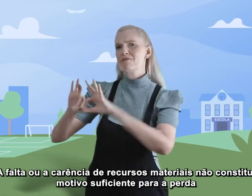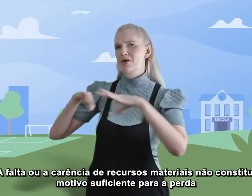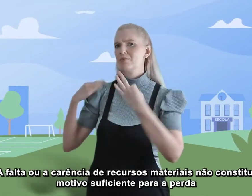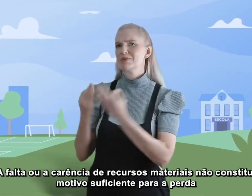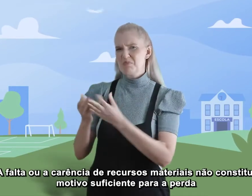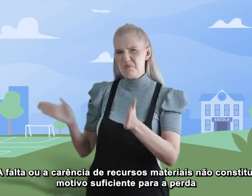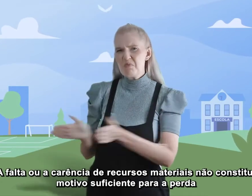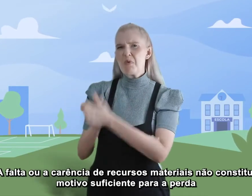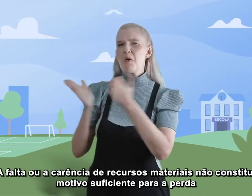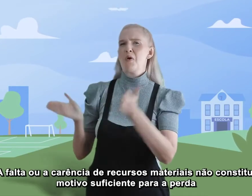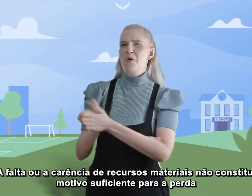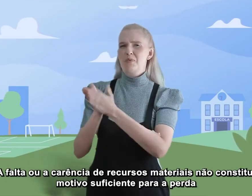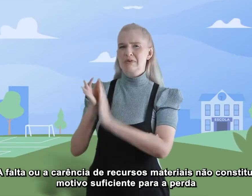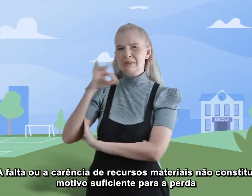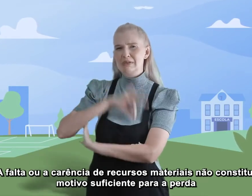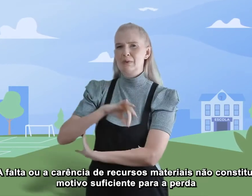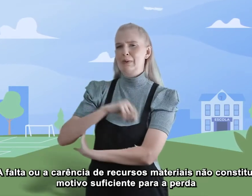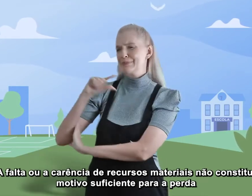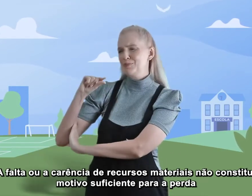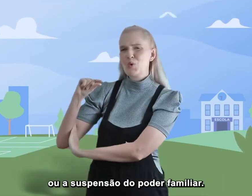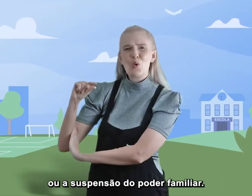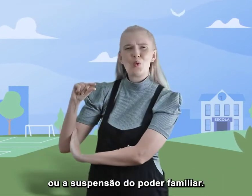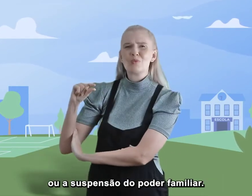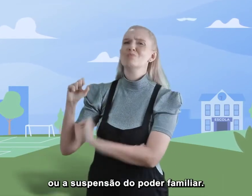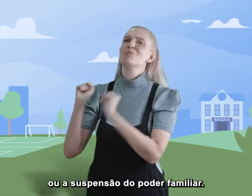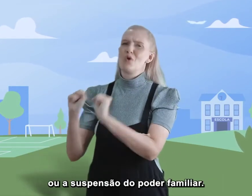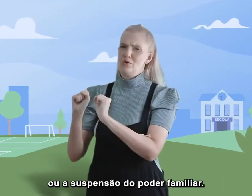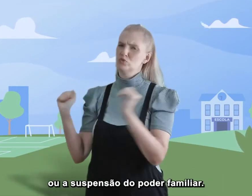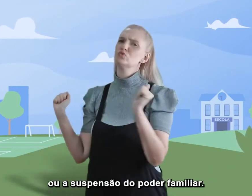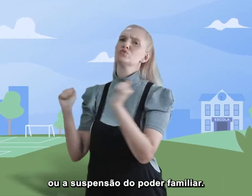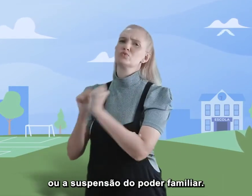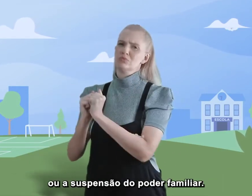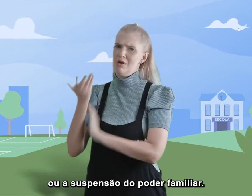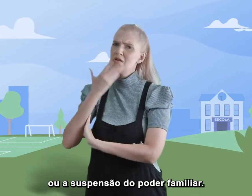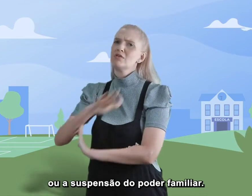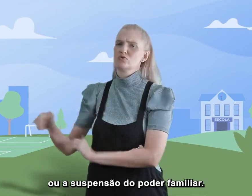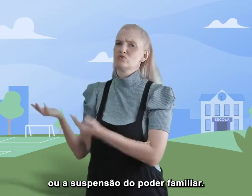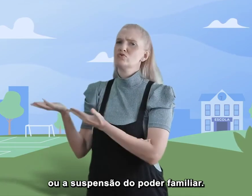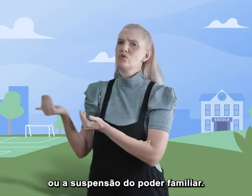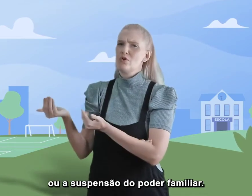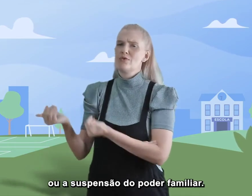motivo suficiente para a perda ou a suspensão do poder familiar.